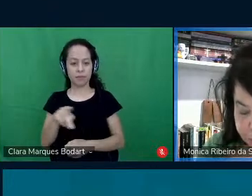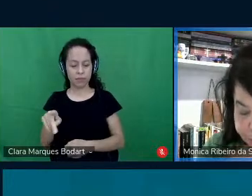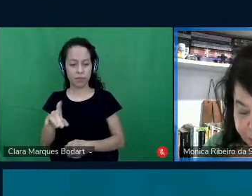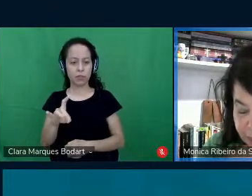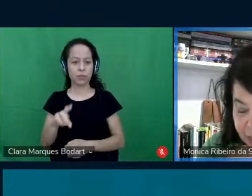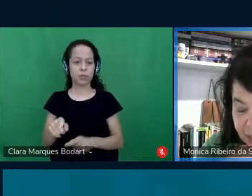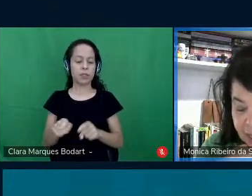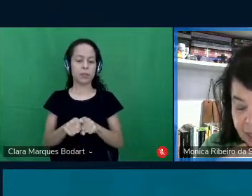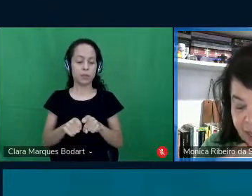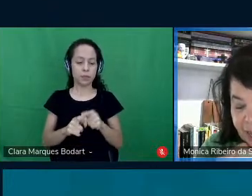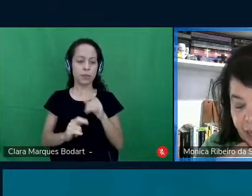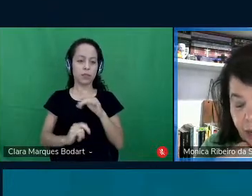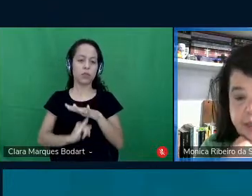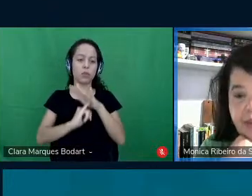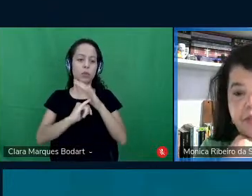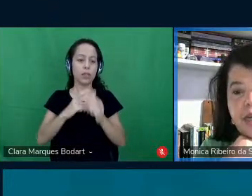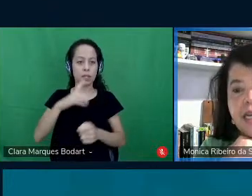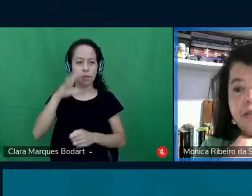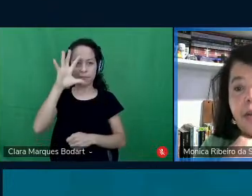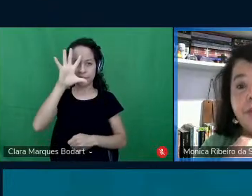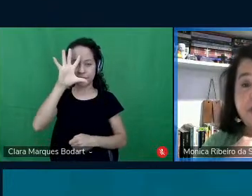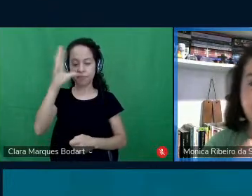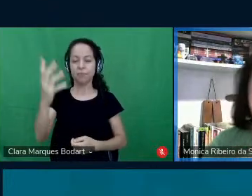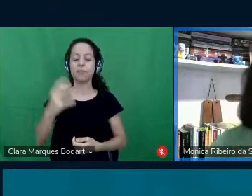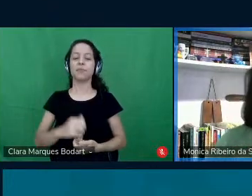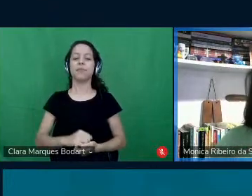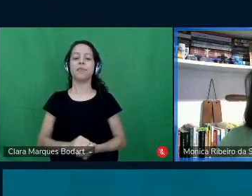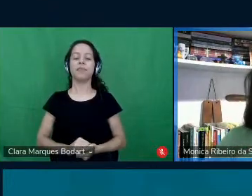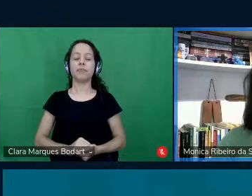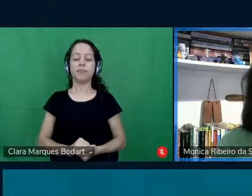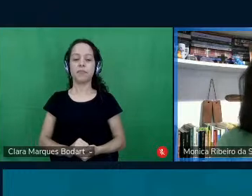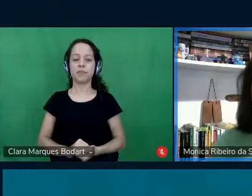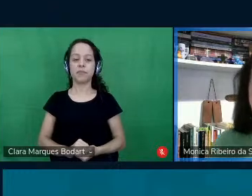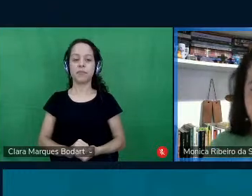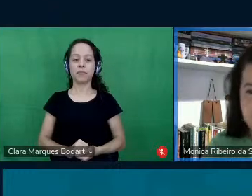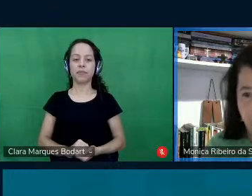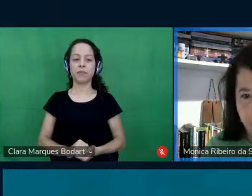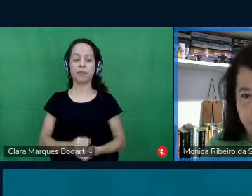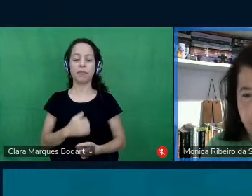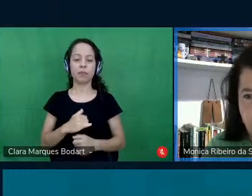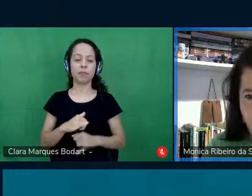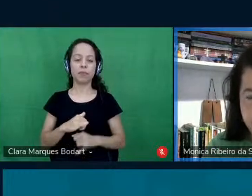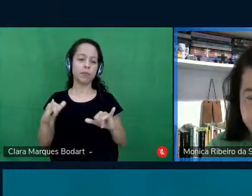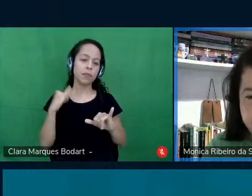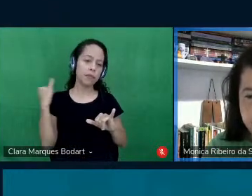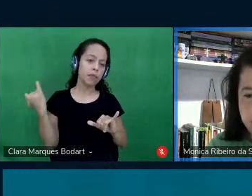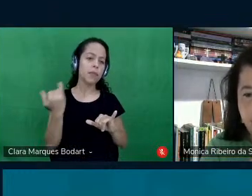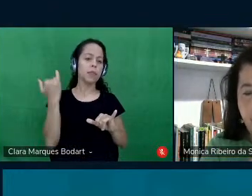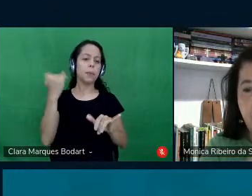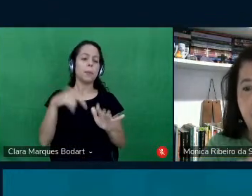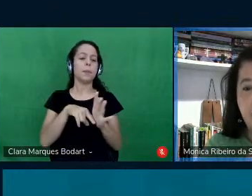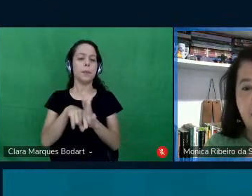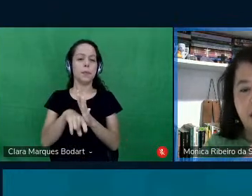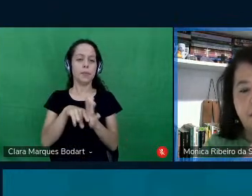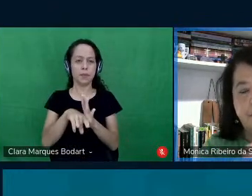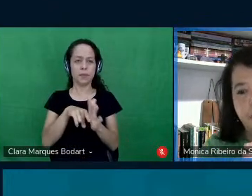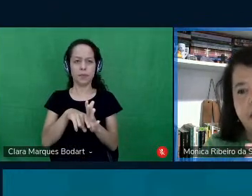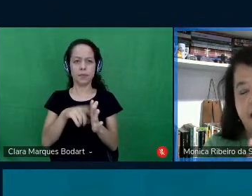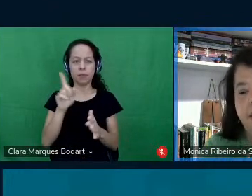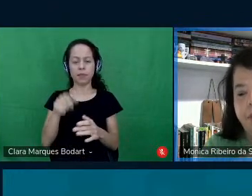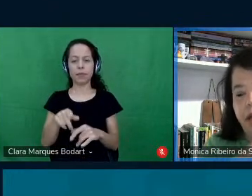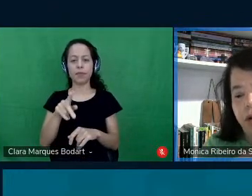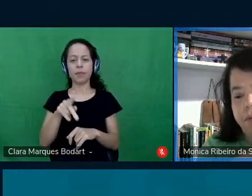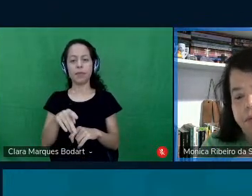institutos. É, eu estava falando da importância da pesquisa em educação profissional. É, por